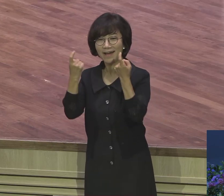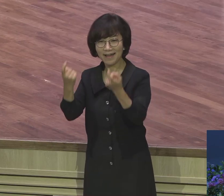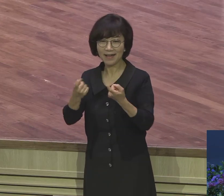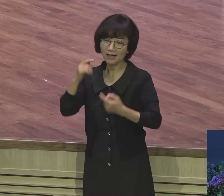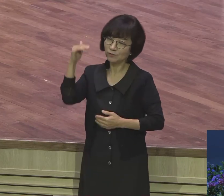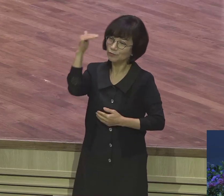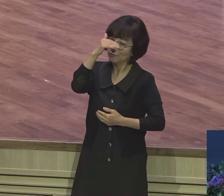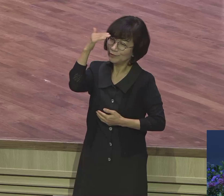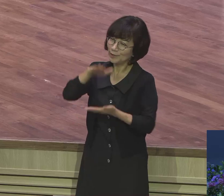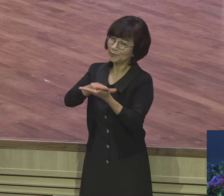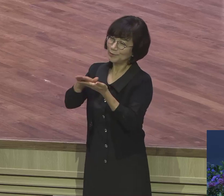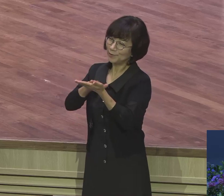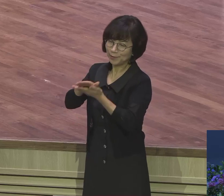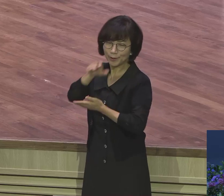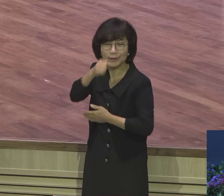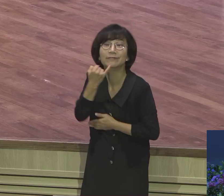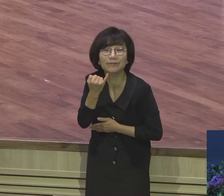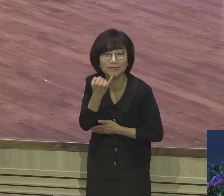그곳에 살면 안 돼요.